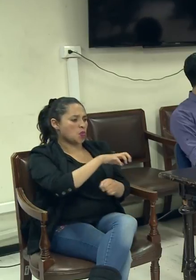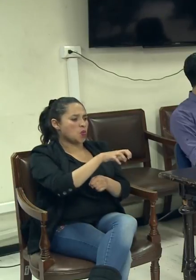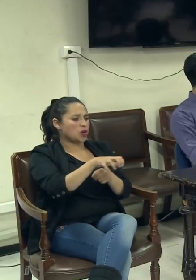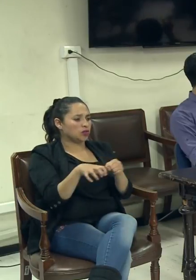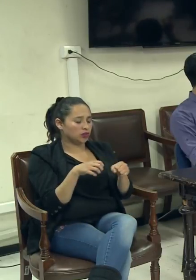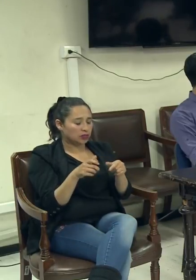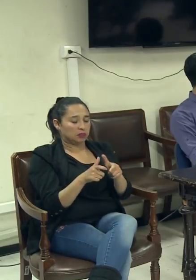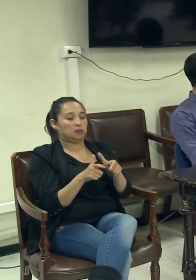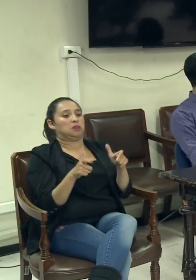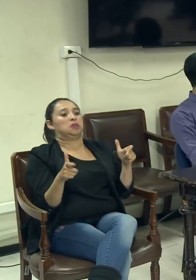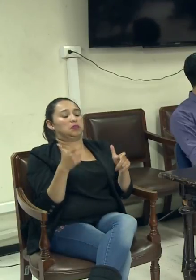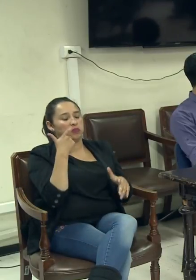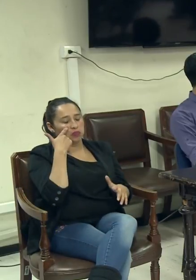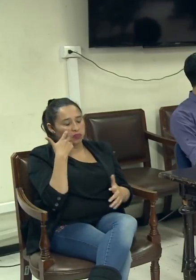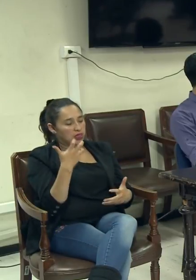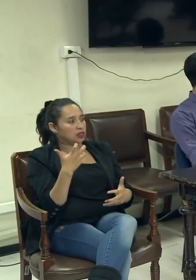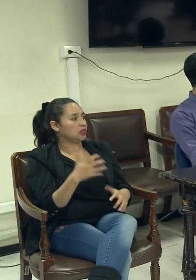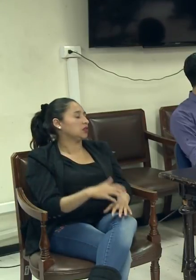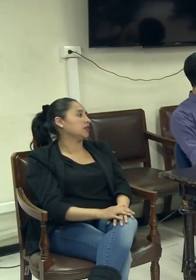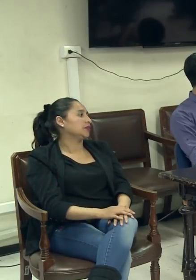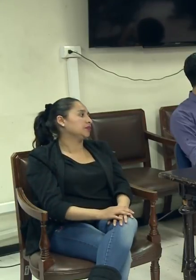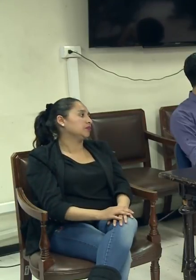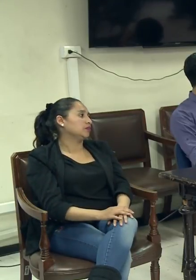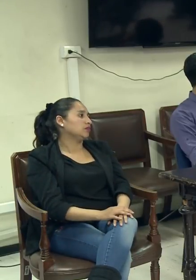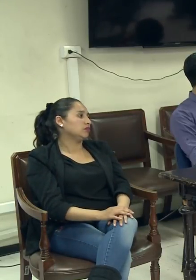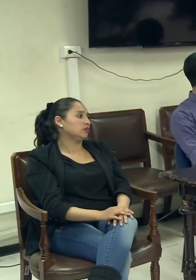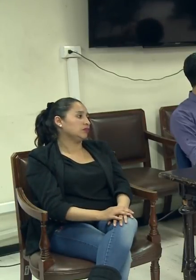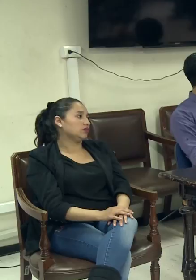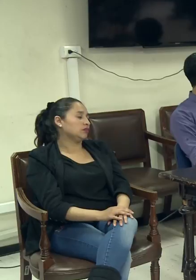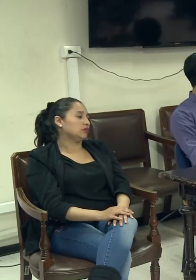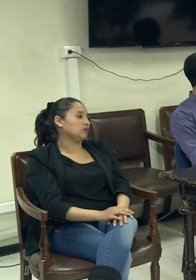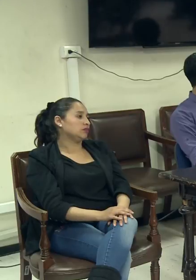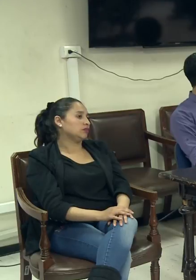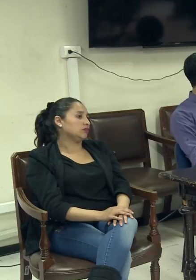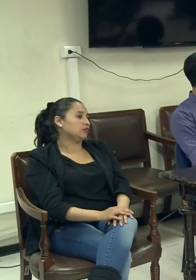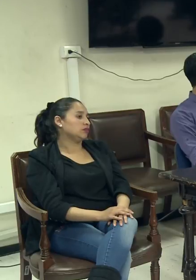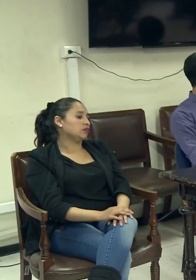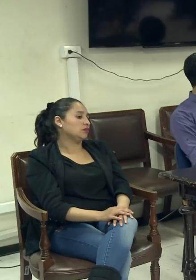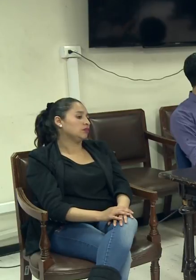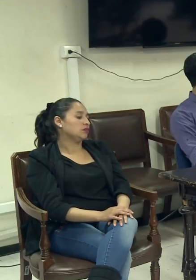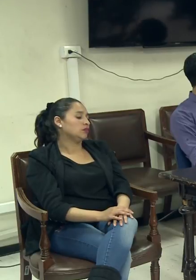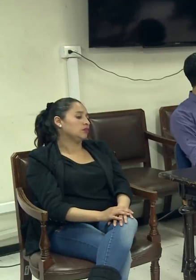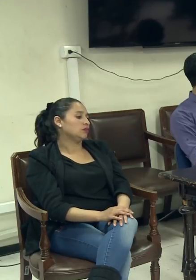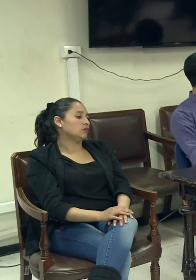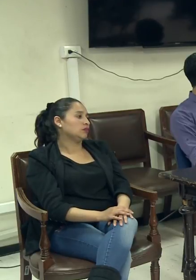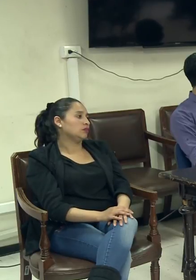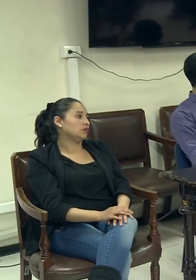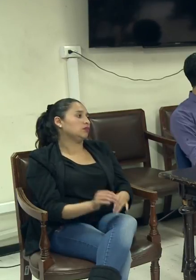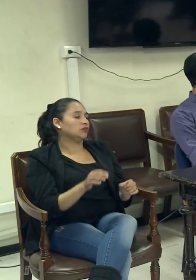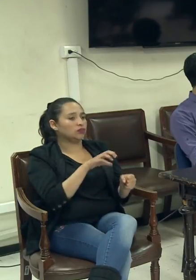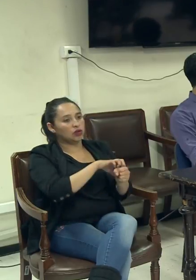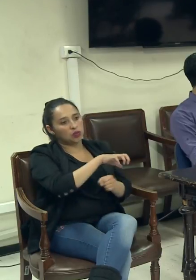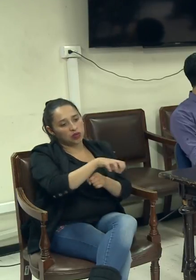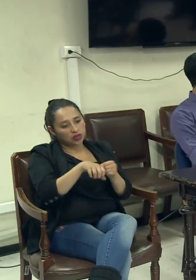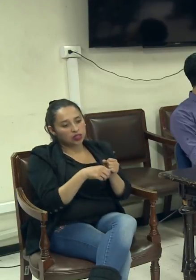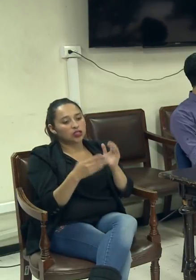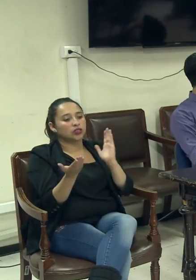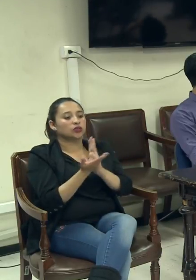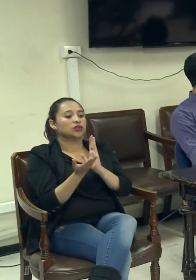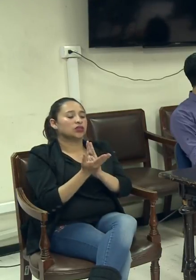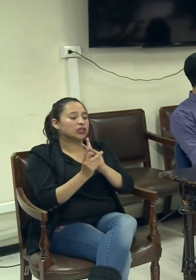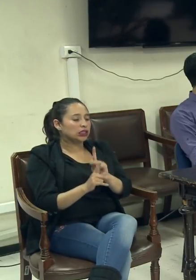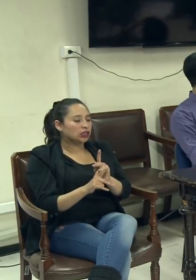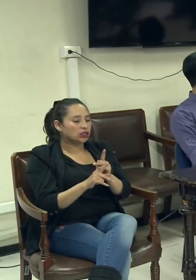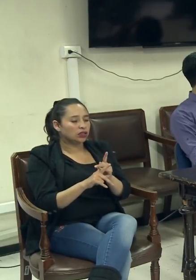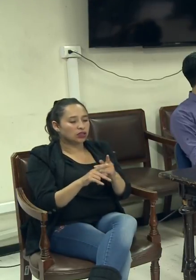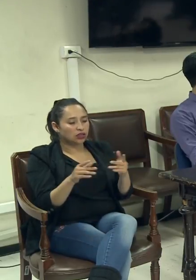mayor, repito, que lo, entre comillas, que se encuentra en una población estudiantil difusa